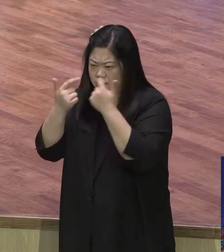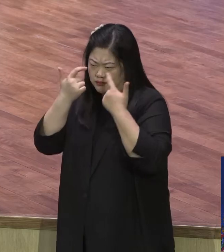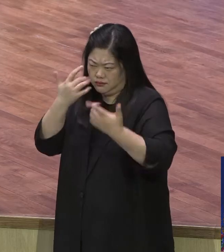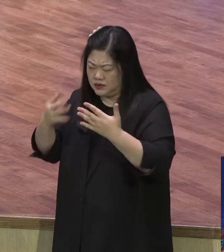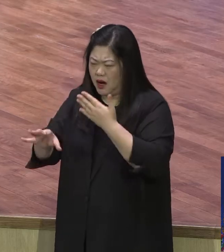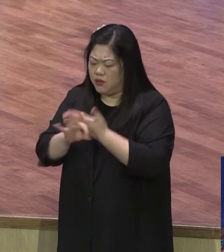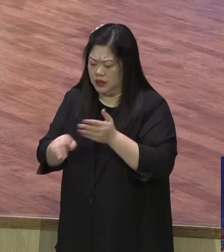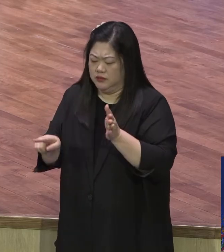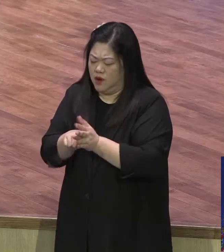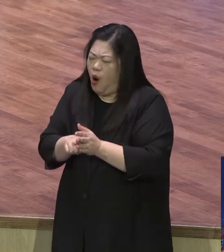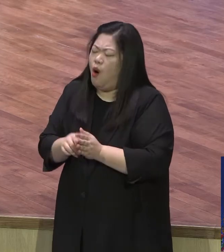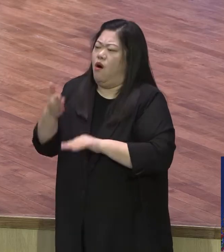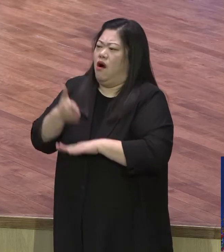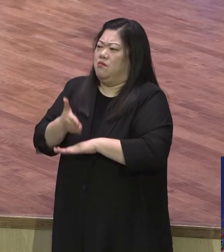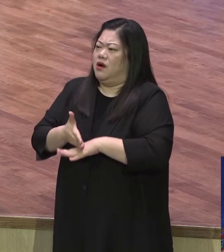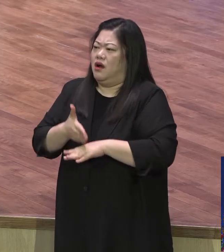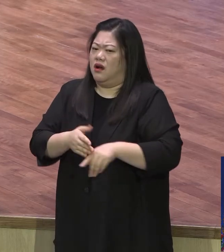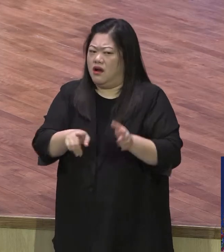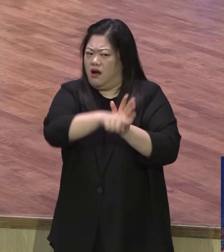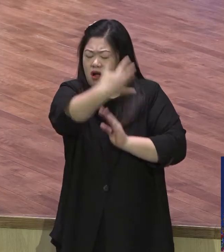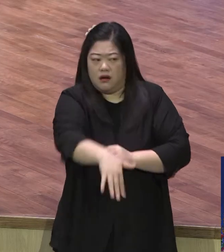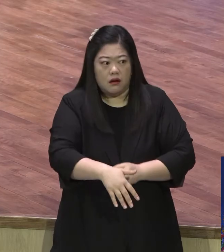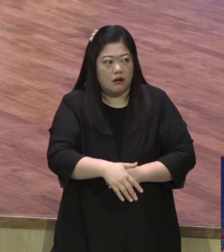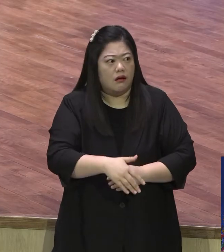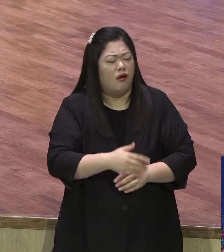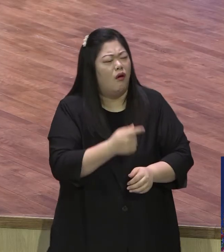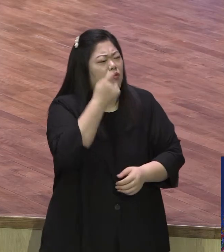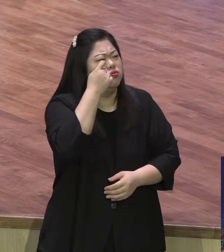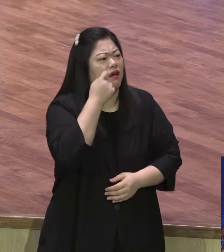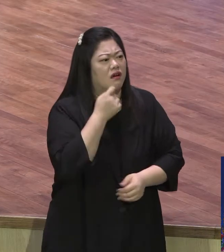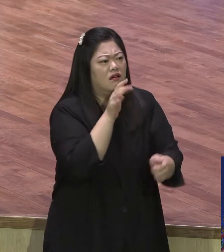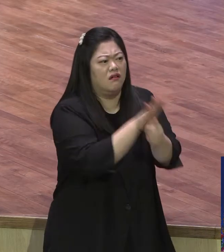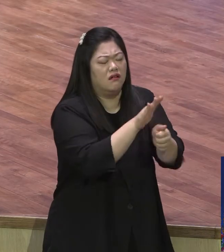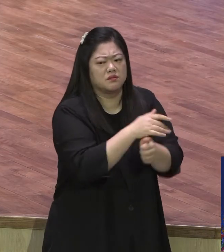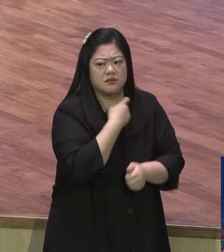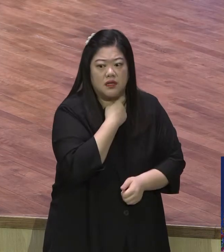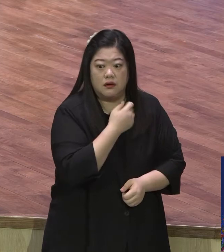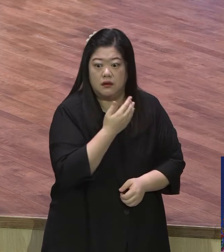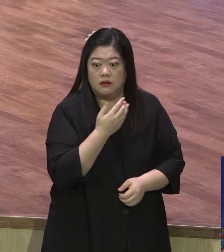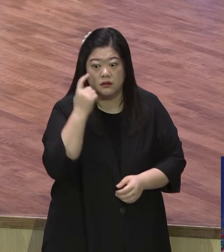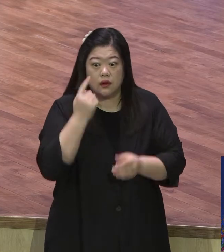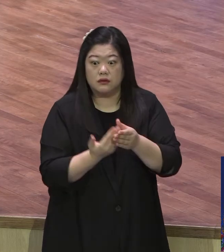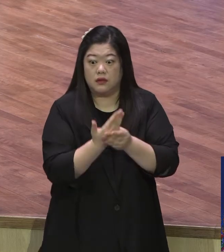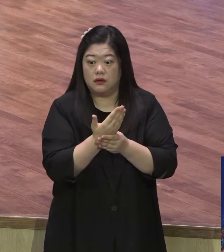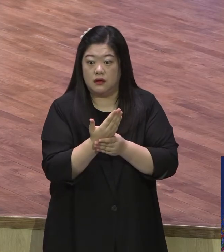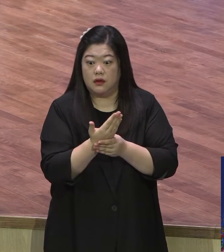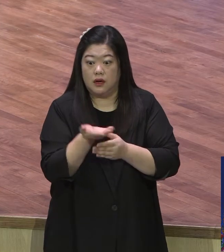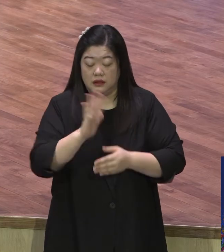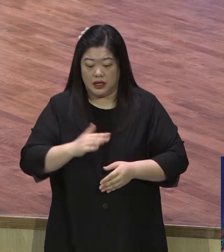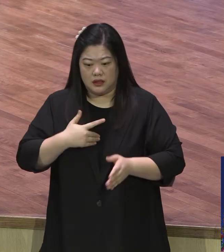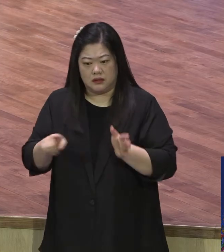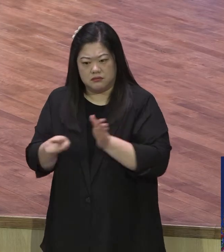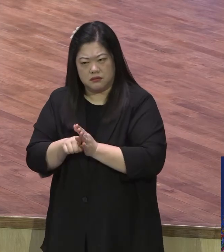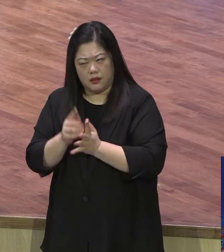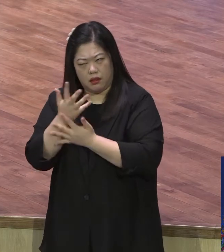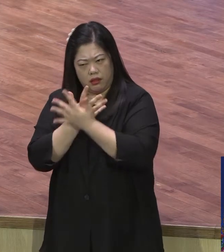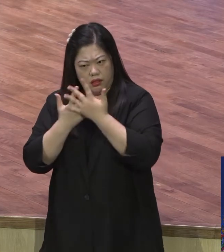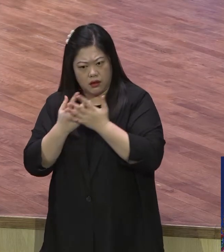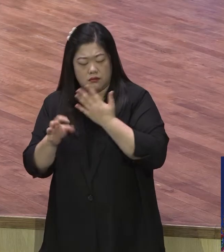내나 모르는 거예요. 분별이 안 되는 거예요. 그래서 전도 소리하면 제일 싫어요. 부담돼요.